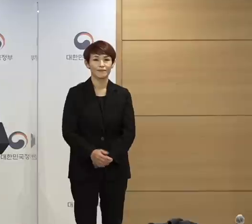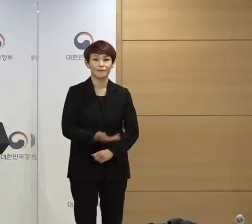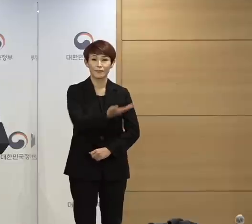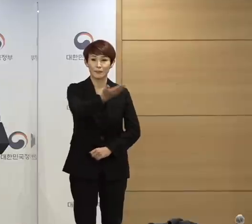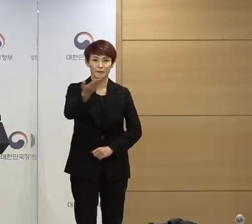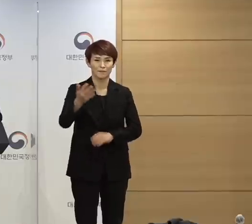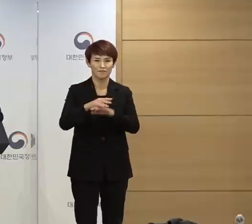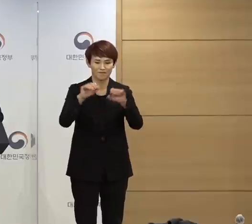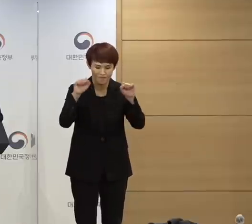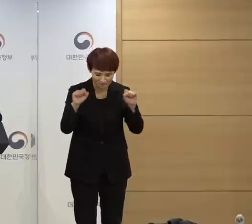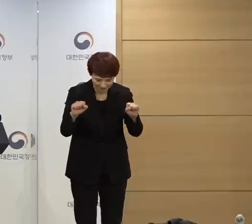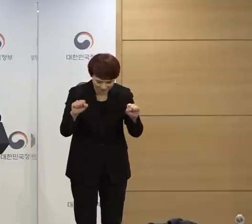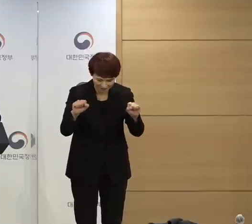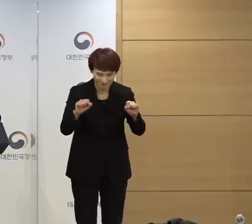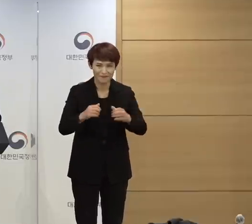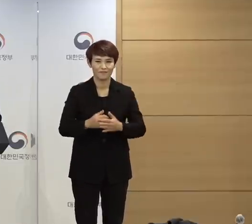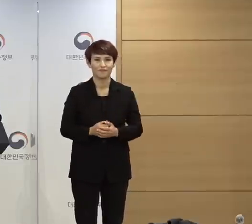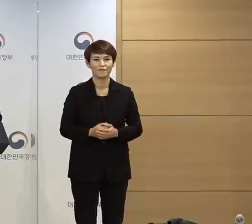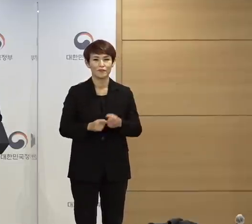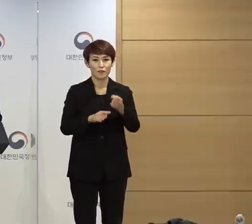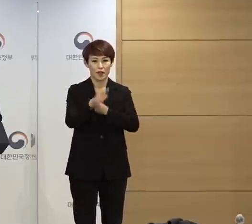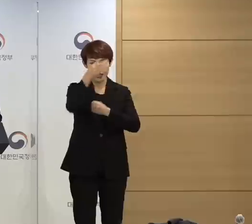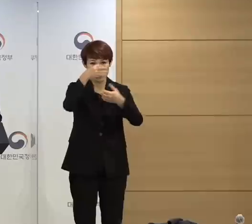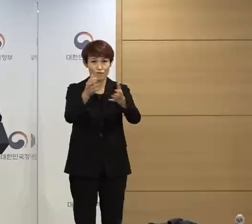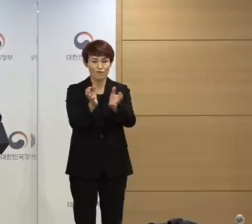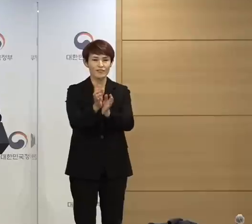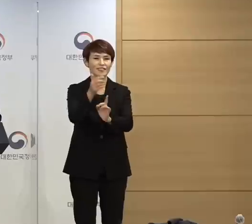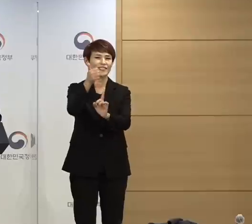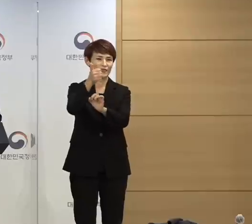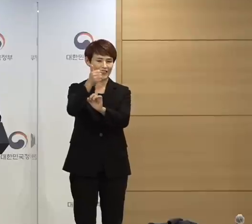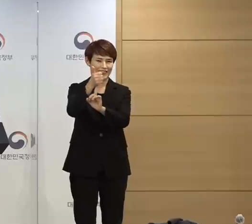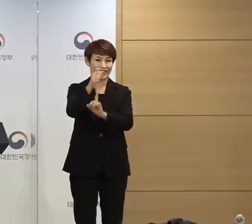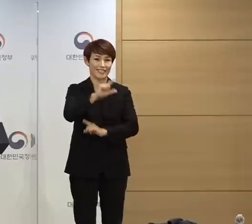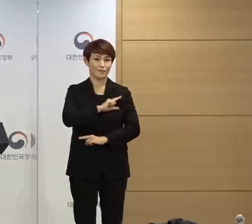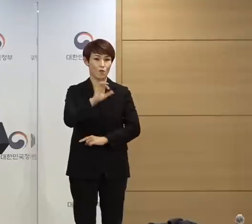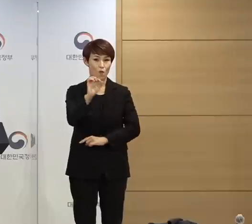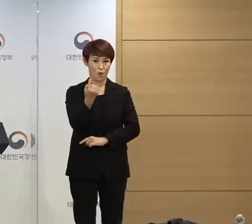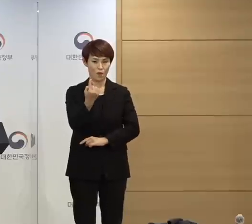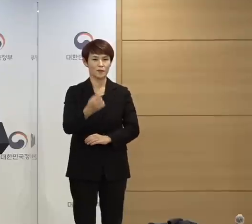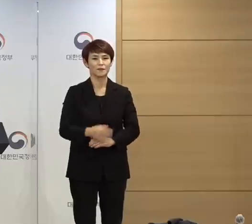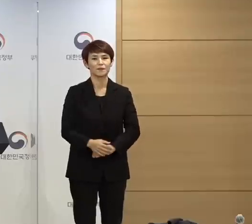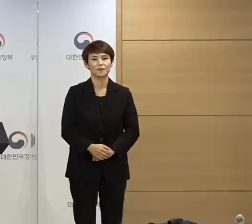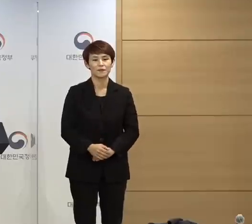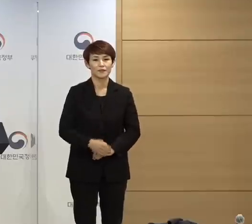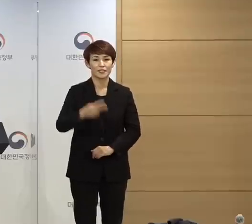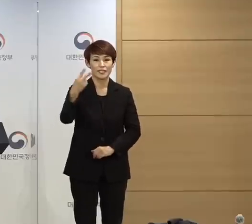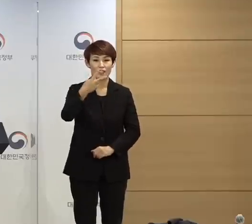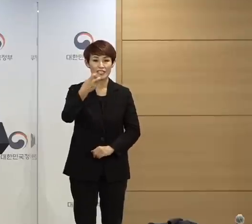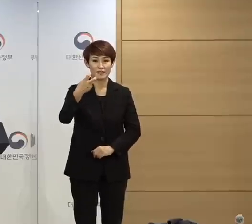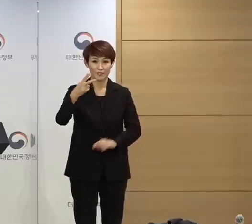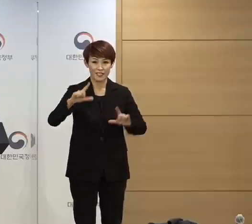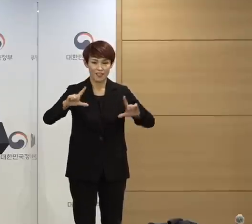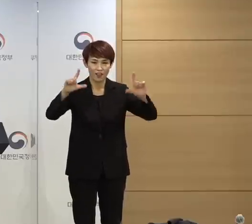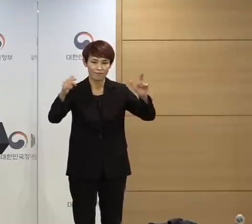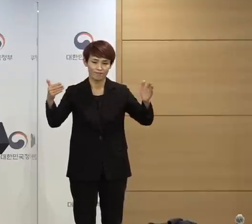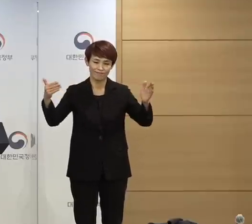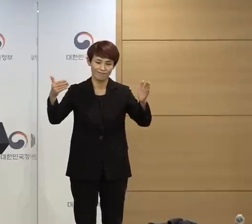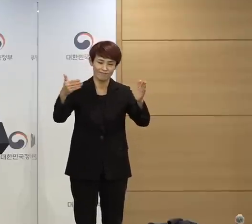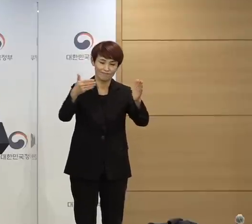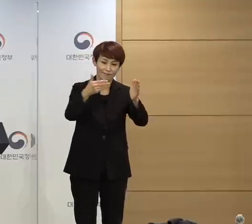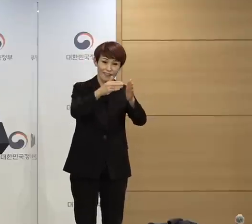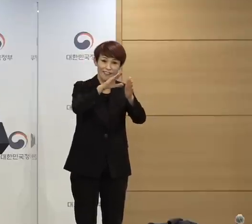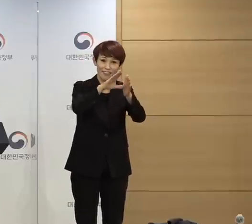국민 여러분, 안녕하십니까? 과학기술정보통신부 1차관 오태석입니다. 2022년 한 해를 마무리하는 이